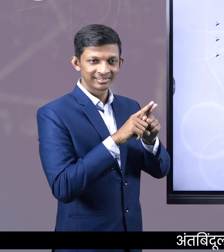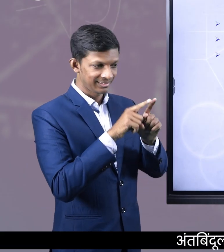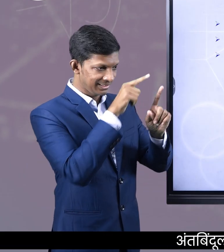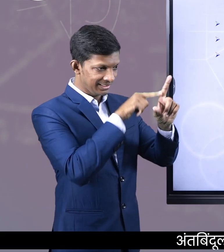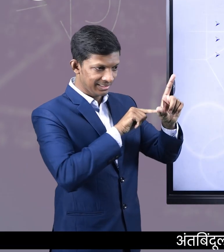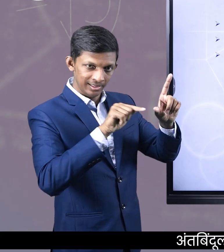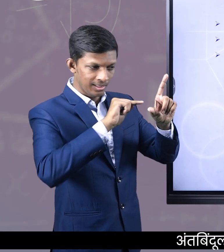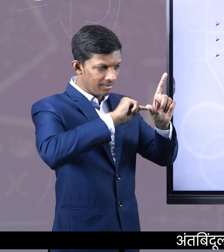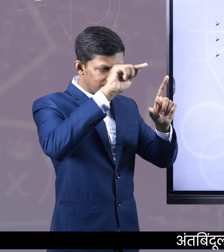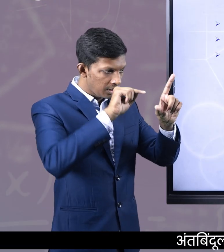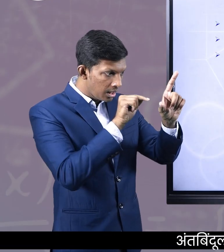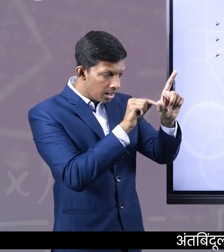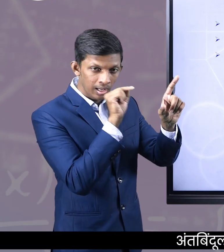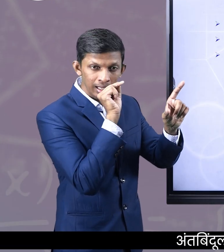अंतबिंदूला कोनाचा शिरोबिंदू म्हणतात.